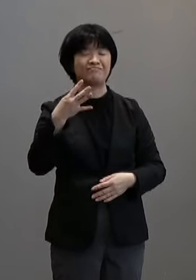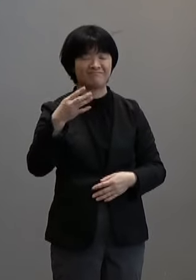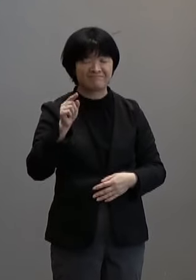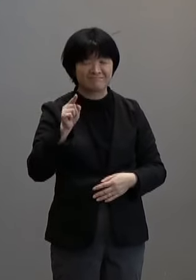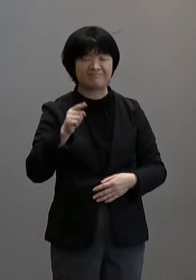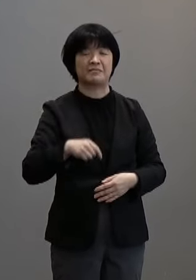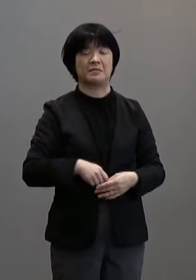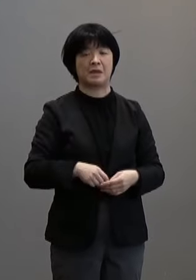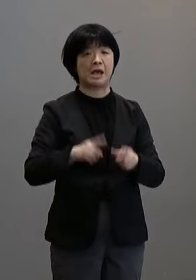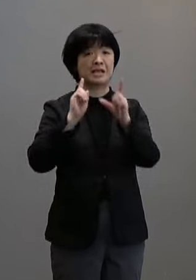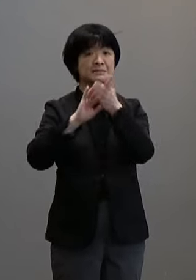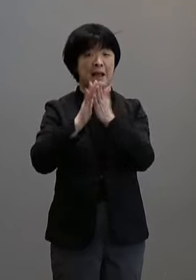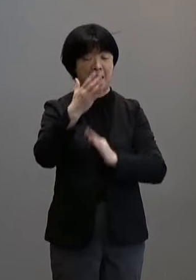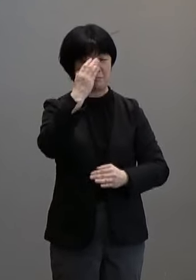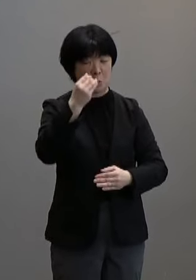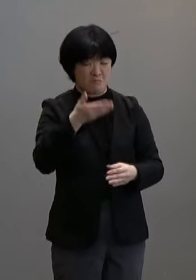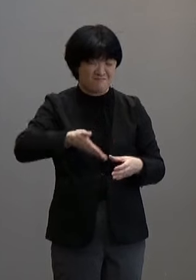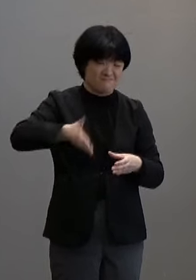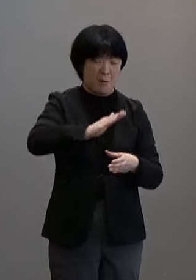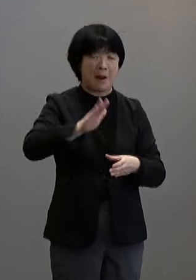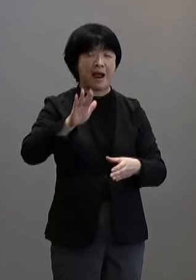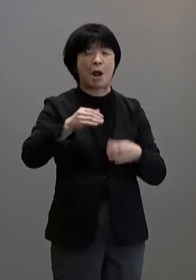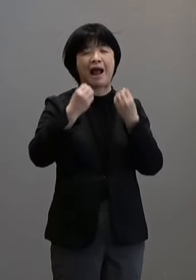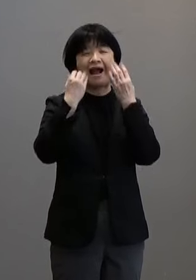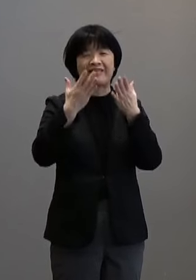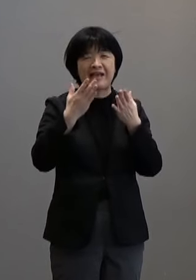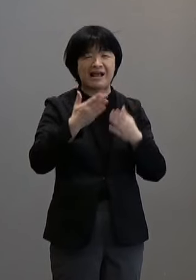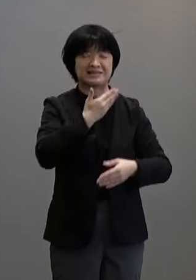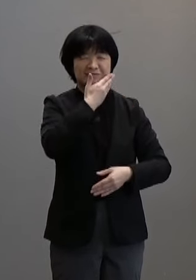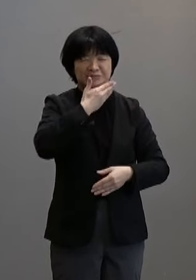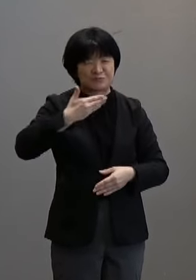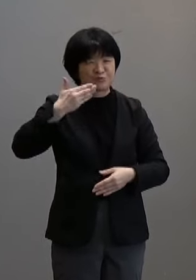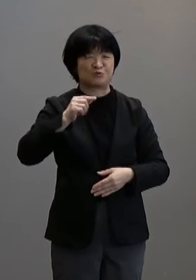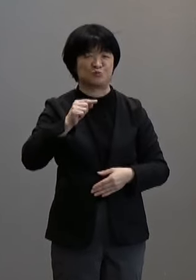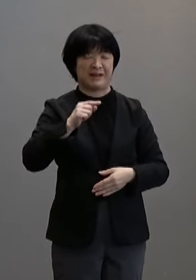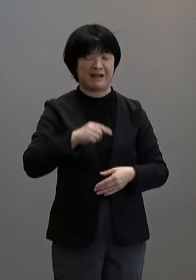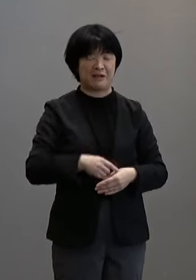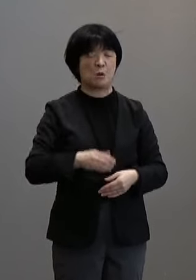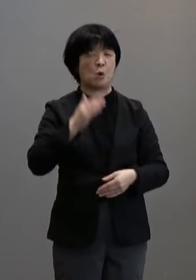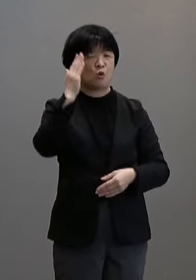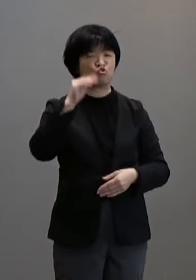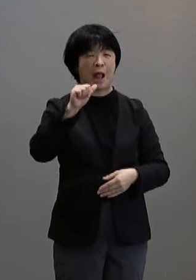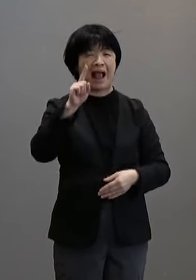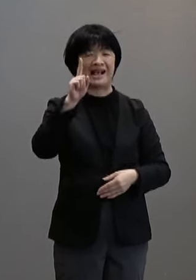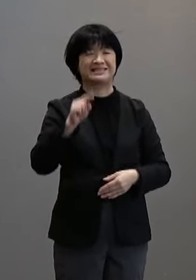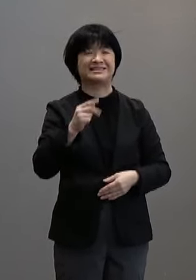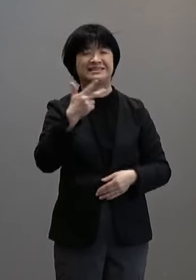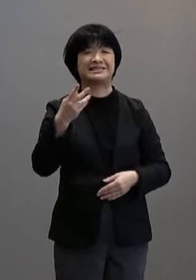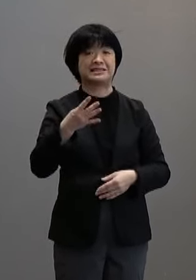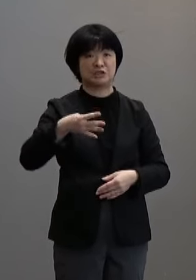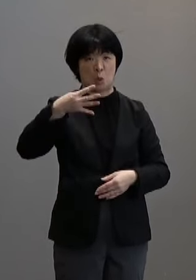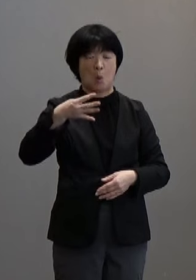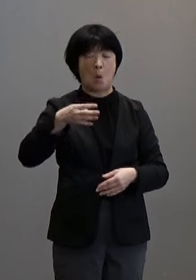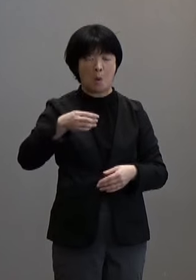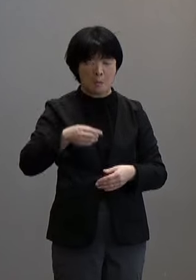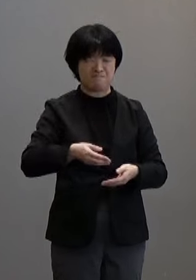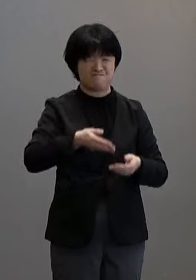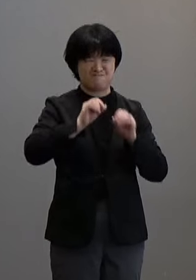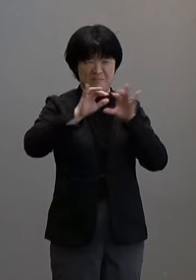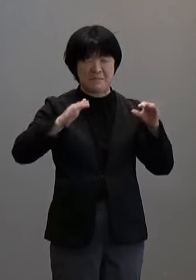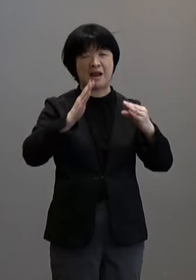力がぎゅっと詰まった新ご当地グルメ黒アヒージョの普及に取り組んでいるところです。明日1月19日から